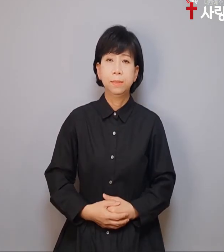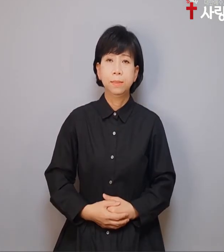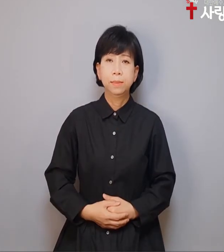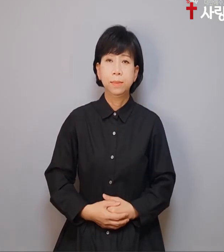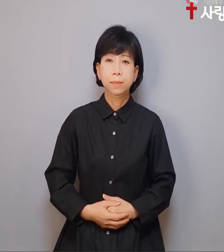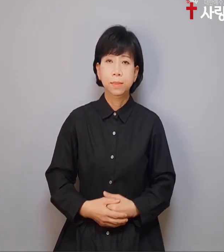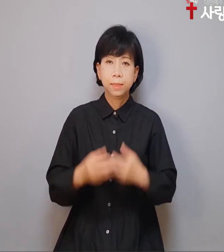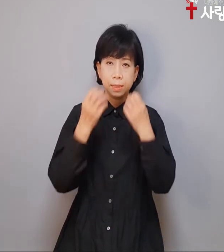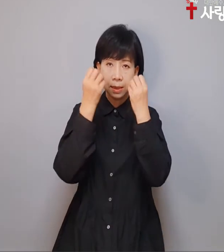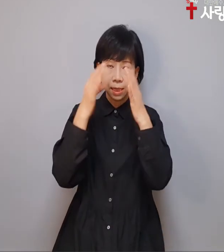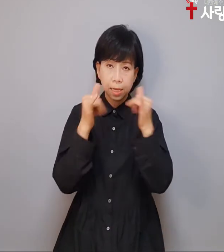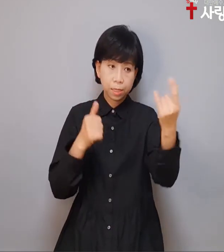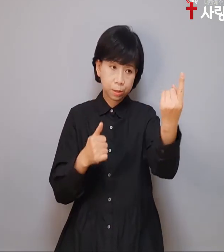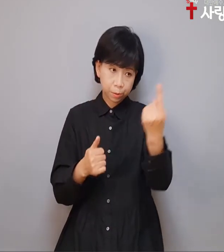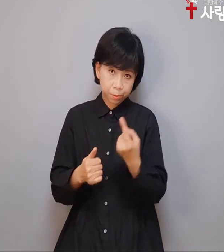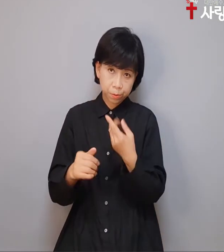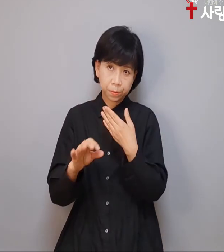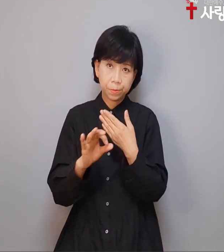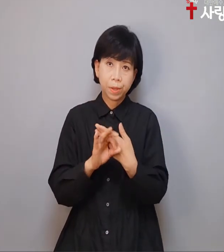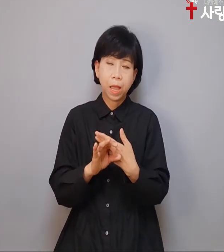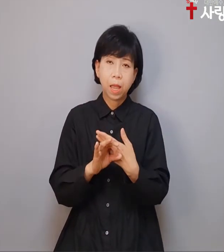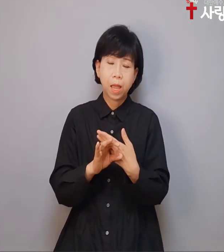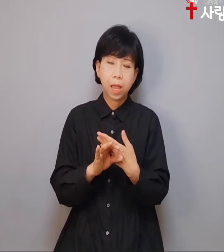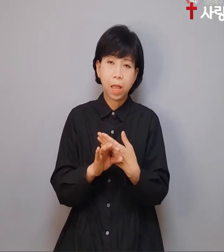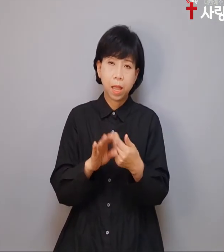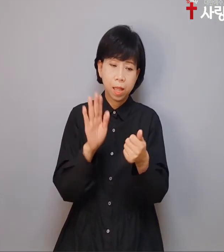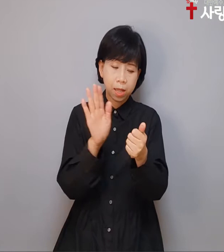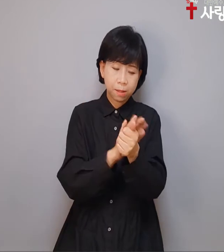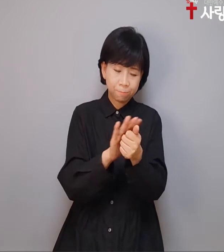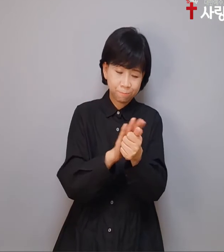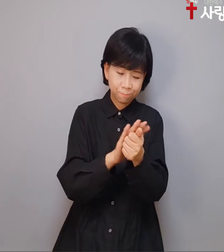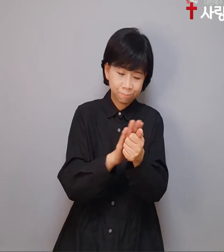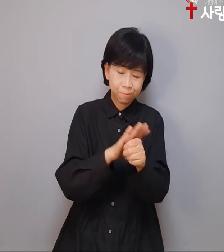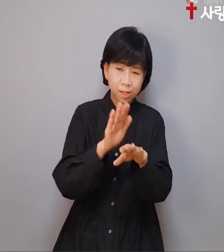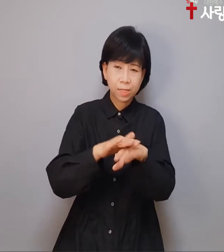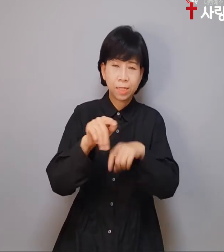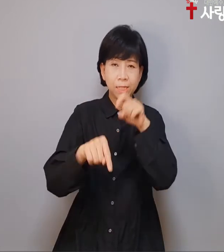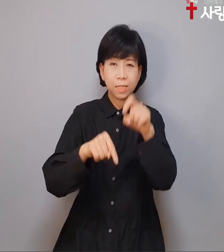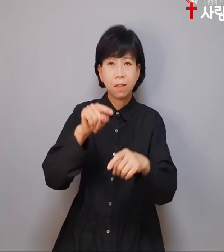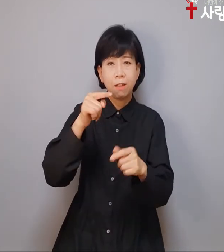교회의 천사는 한 명의 새 가족에게 5가지를 3번 하고 있습니다.